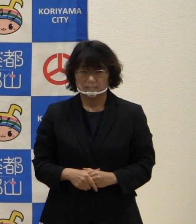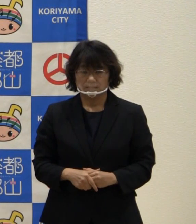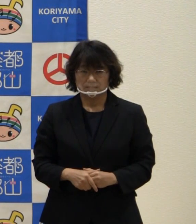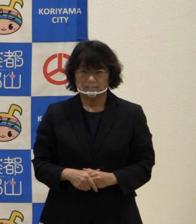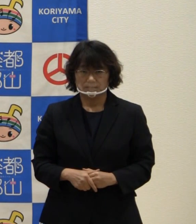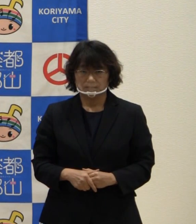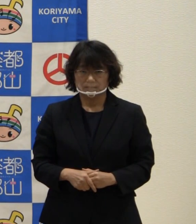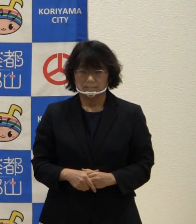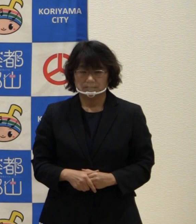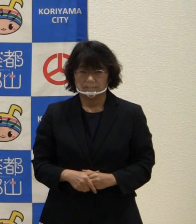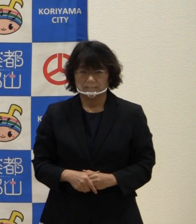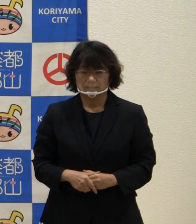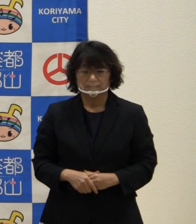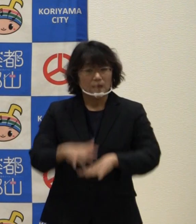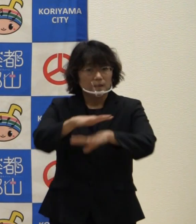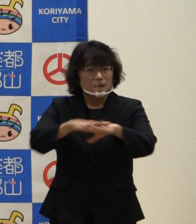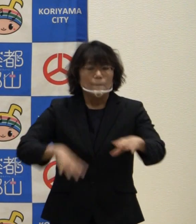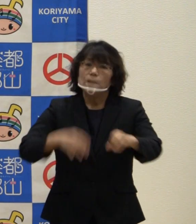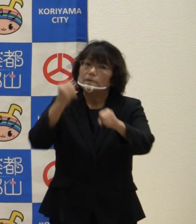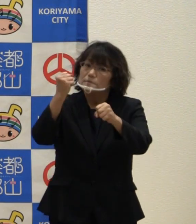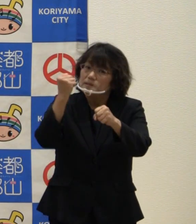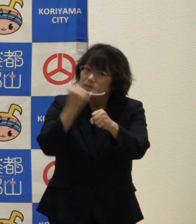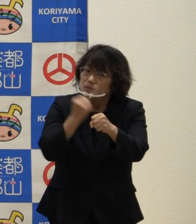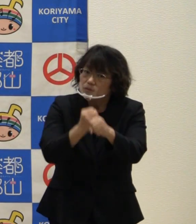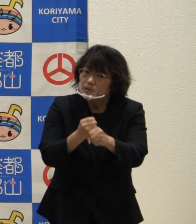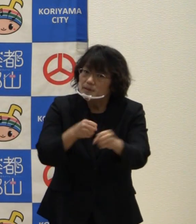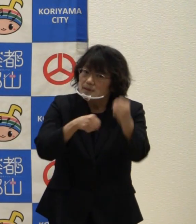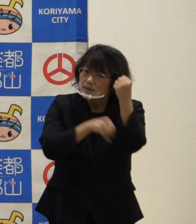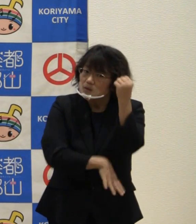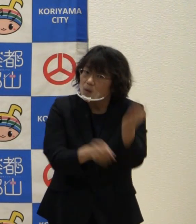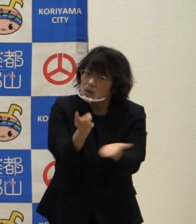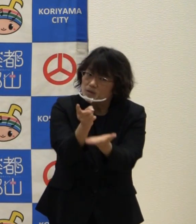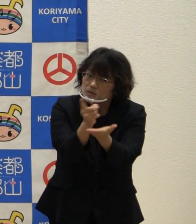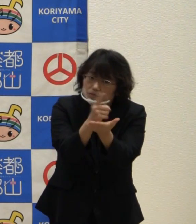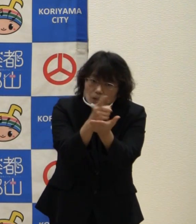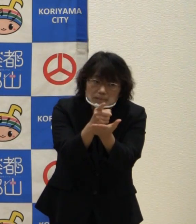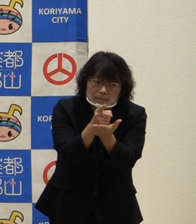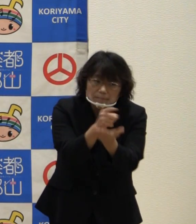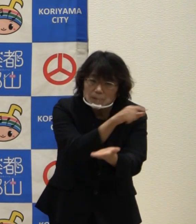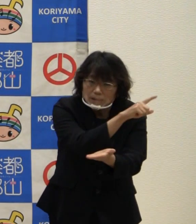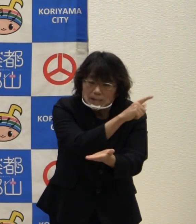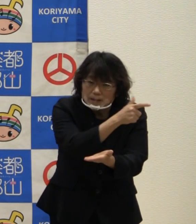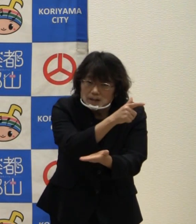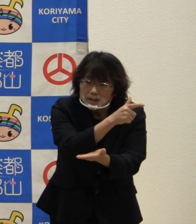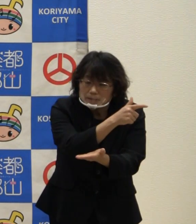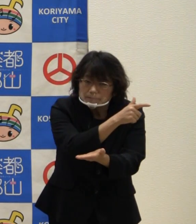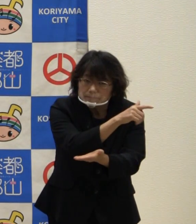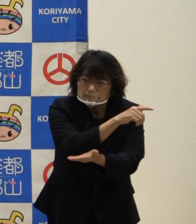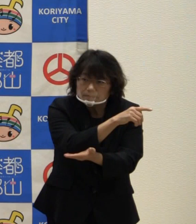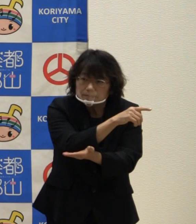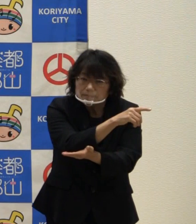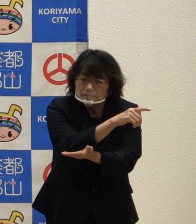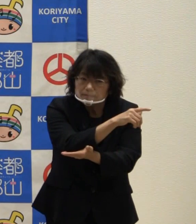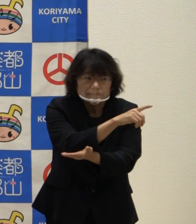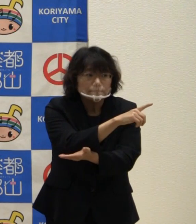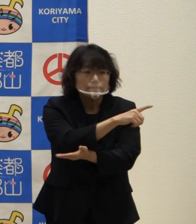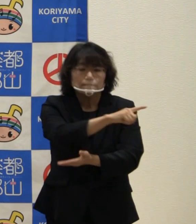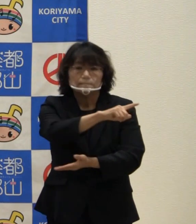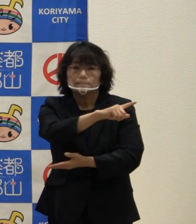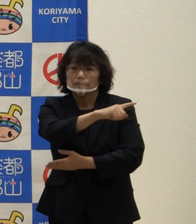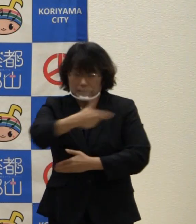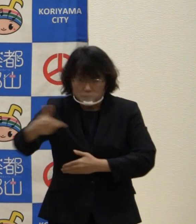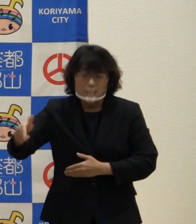高齢化まちづくり基本指針も大分にわたりますのでその付き合わせがちょっと半差になるかもしれませんけ